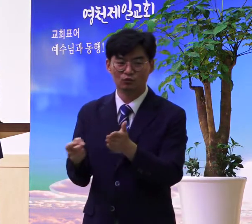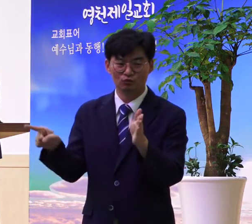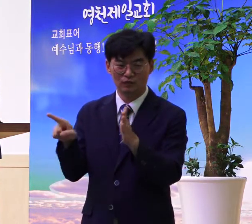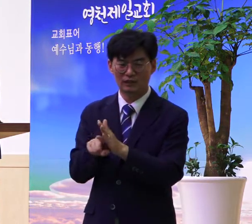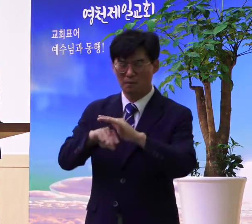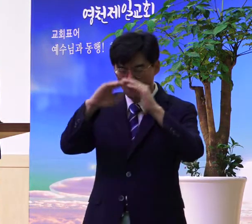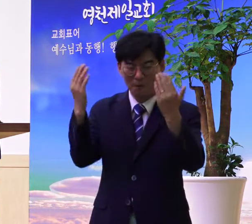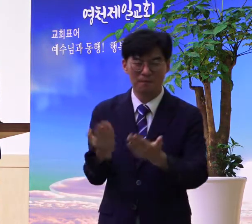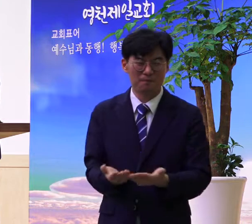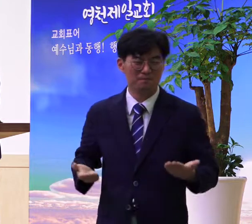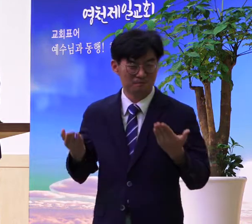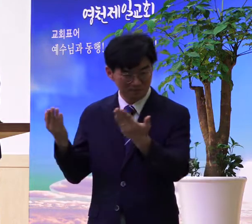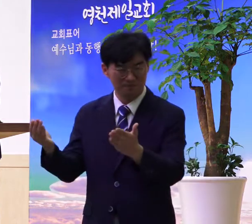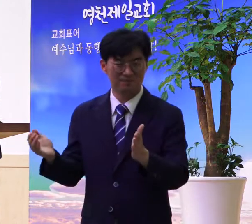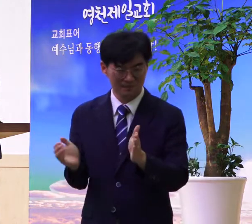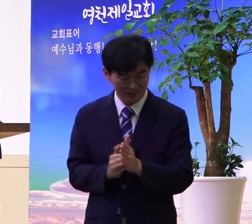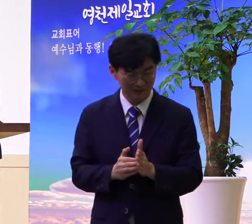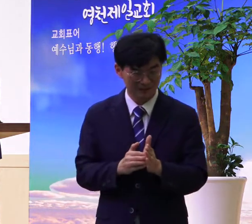고백한 것입니다.